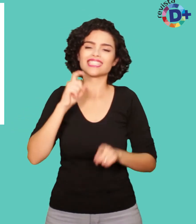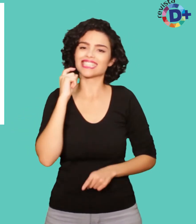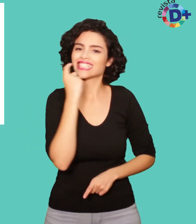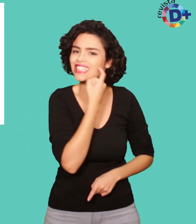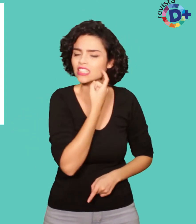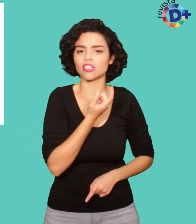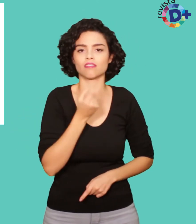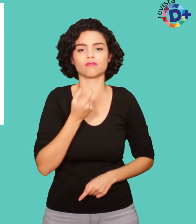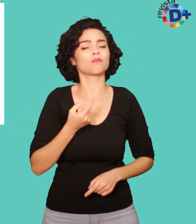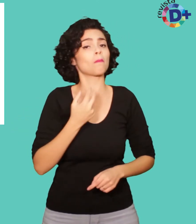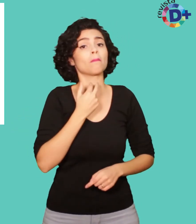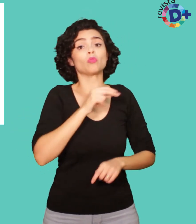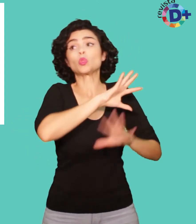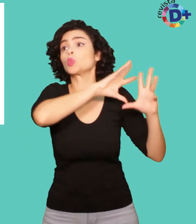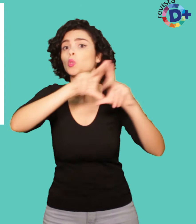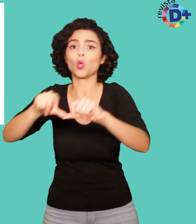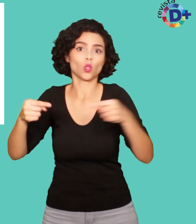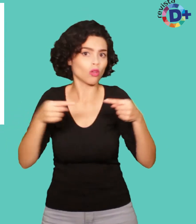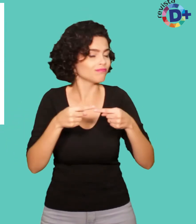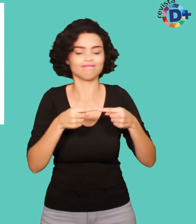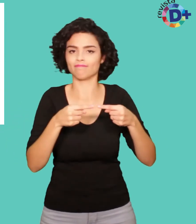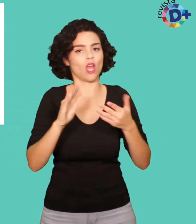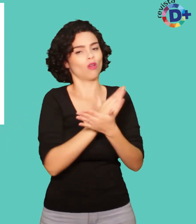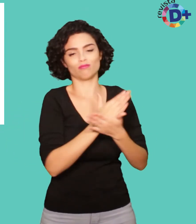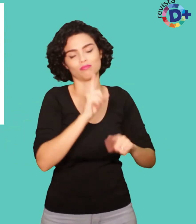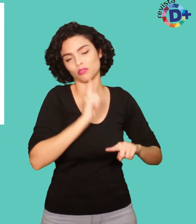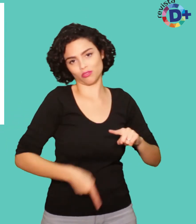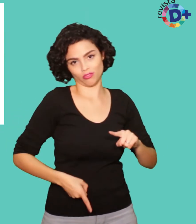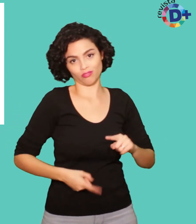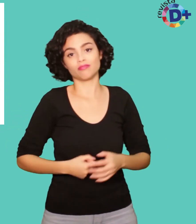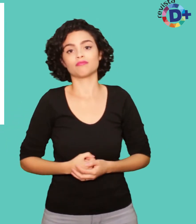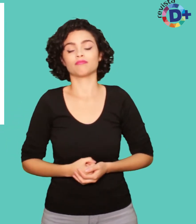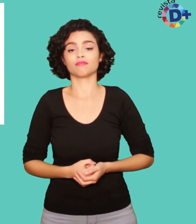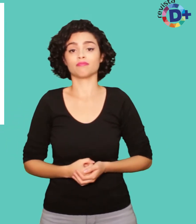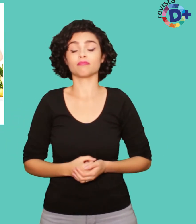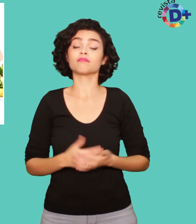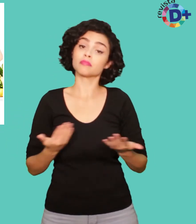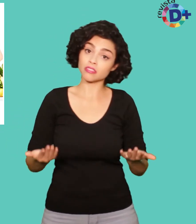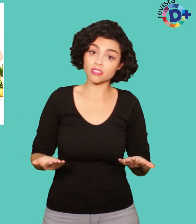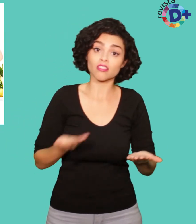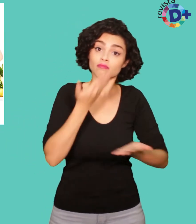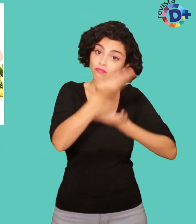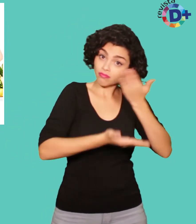exemplo não pode ser realizado em todos os casos mas a